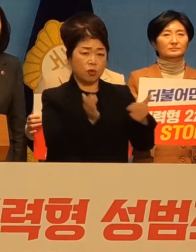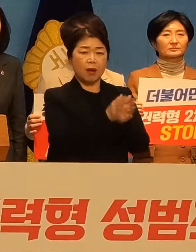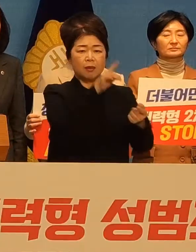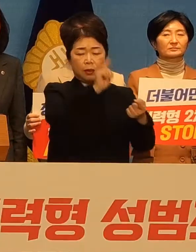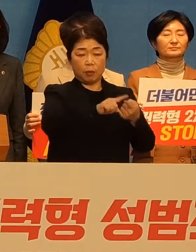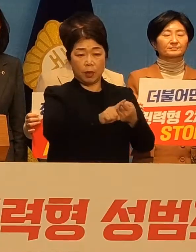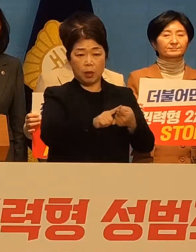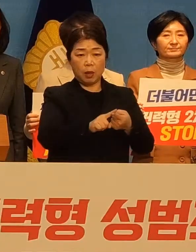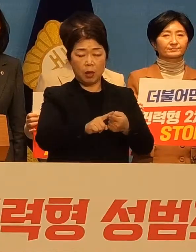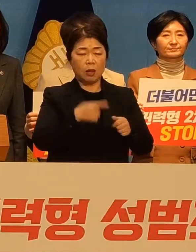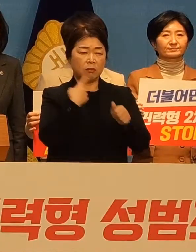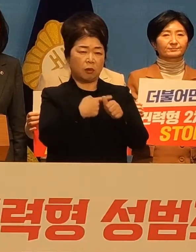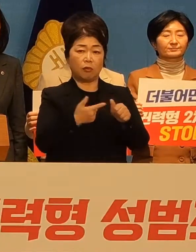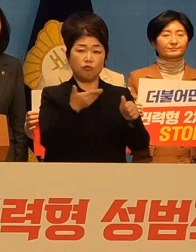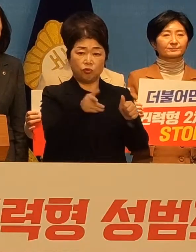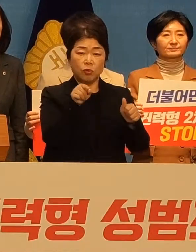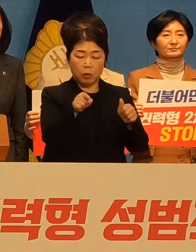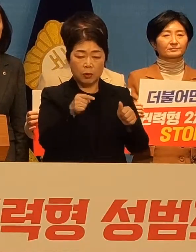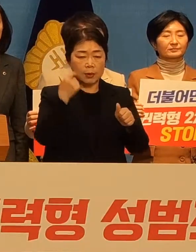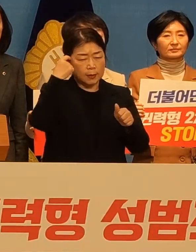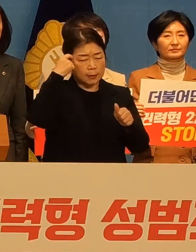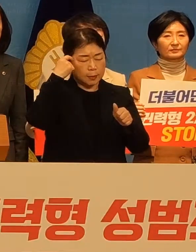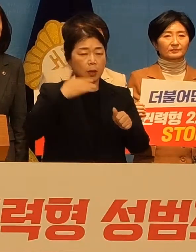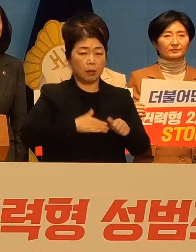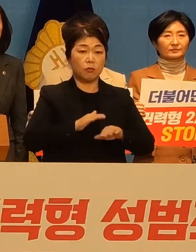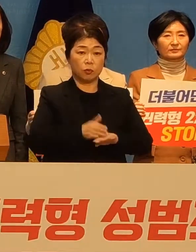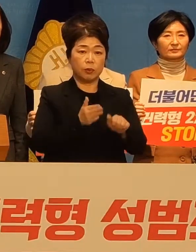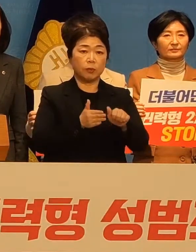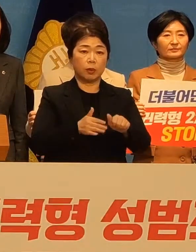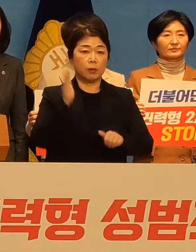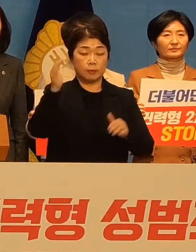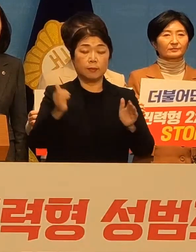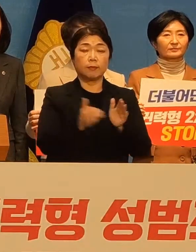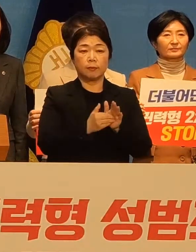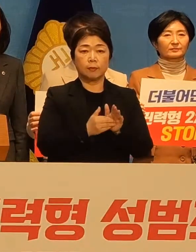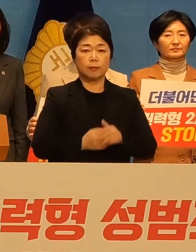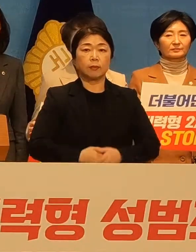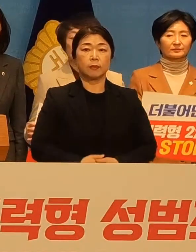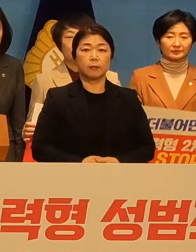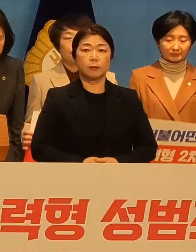더불어민주당답다라고 하시는지 깊이 생각해 봐야 할 것입니다. 이상으로 저희 기자회견을 마치겠습니다.